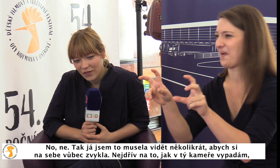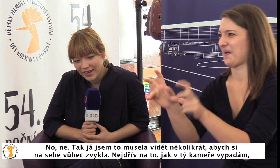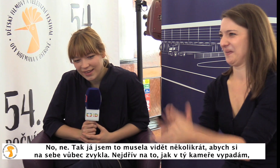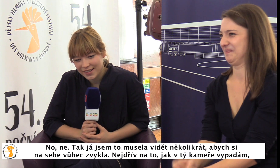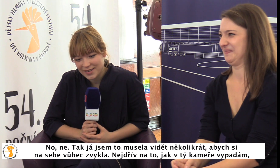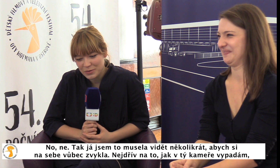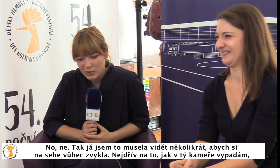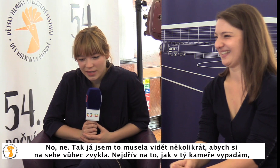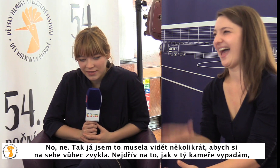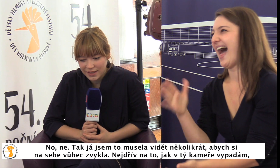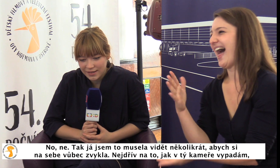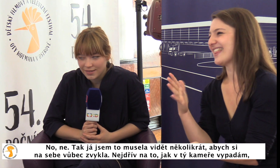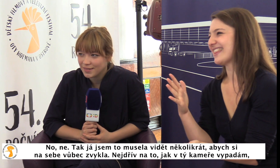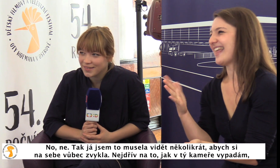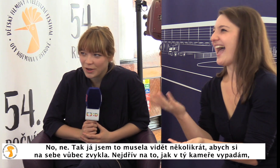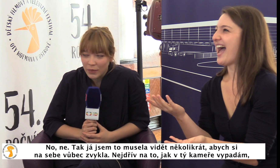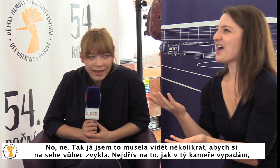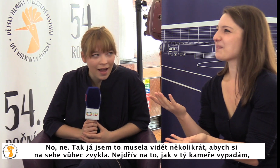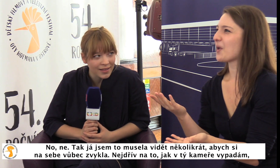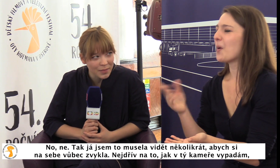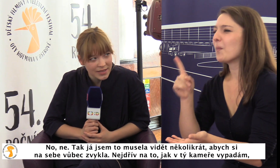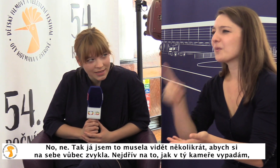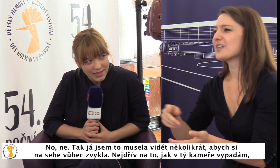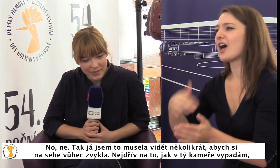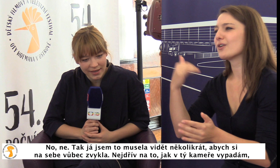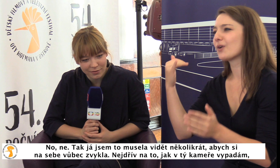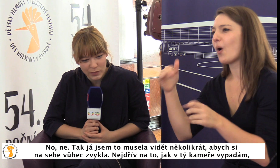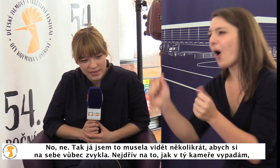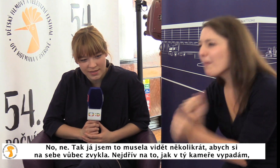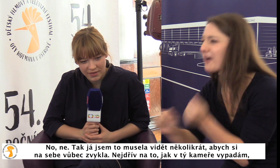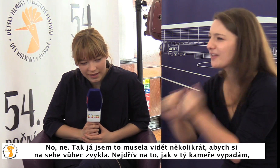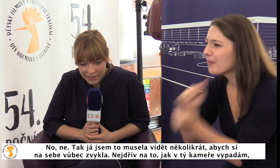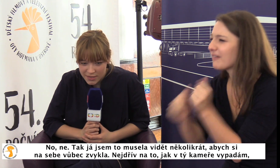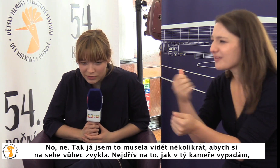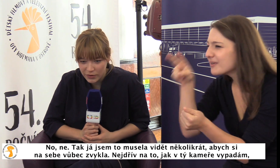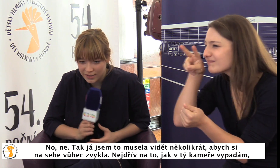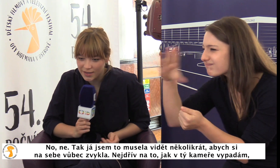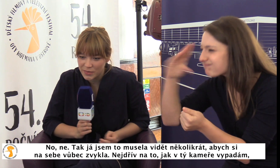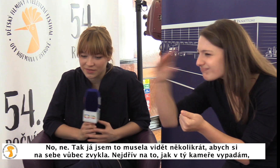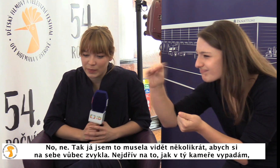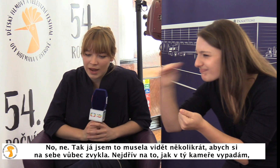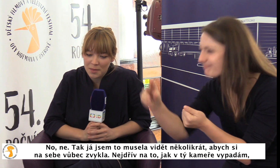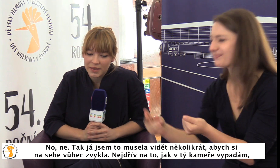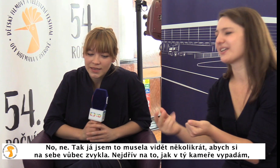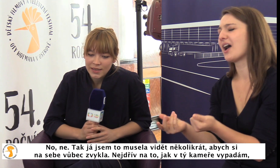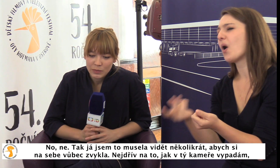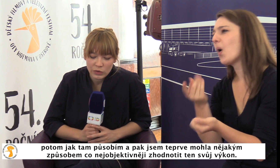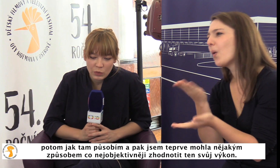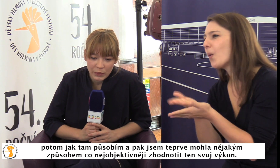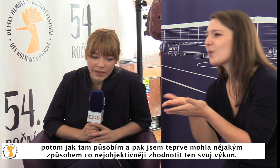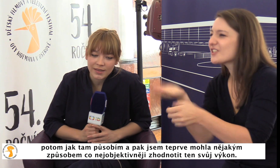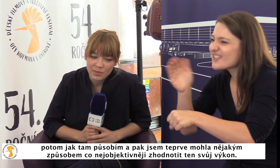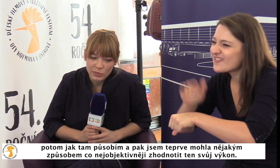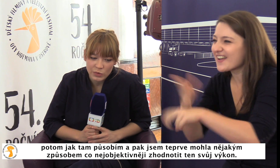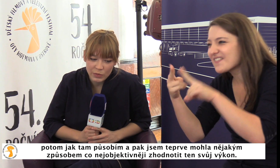No, ne, tak já jsem to musela vidět několikrát, abych si na sebe vůbec zvykla, nejdřív na to, jak na té kameře vypadám,